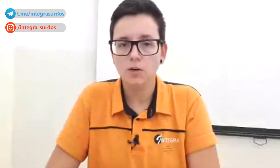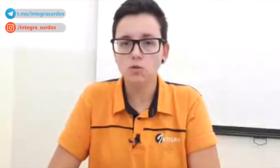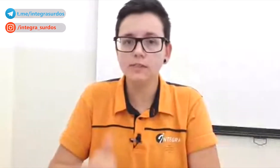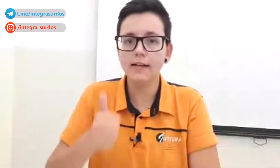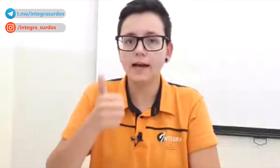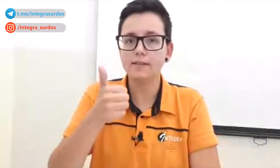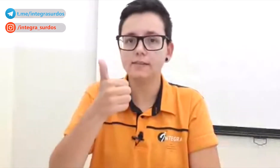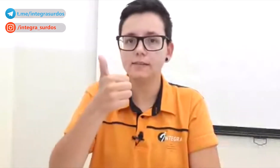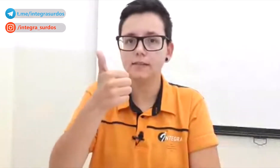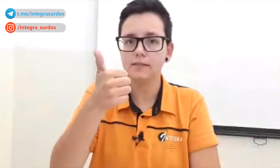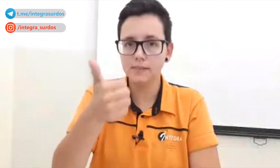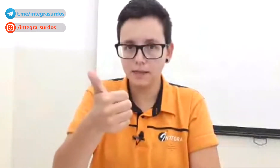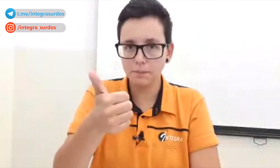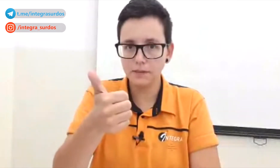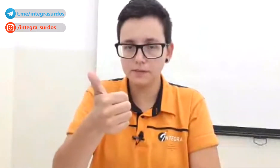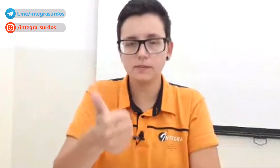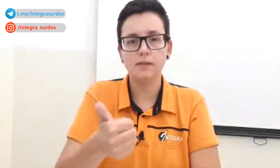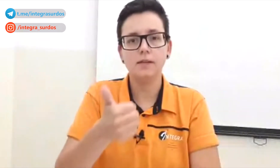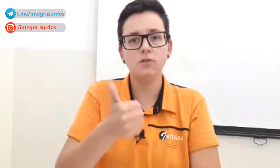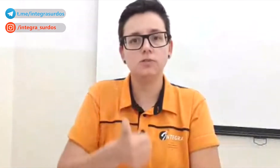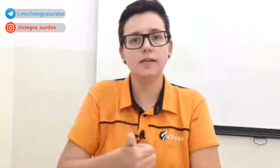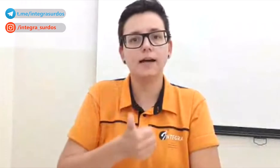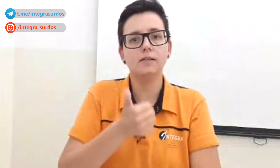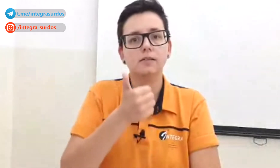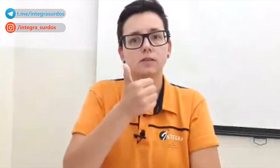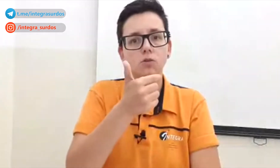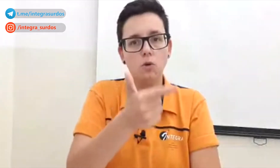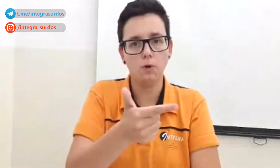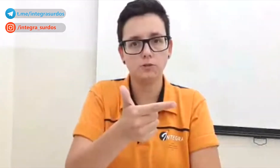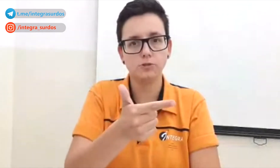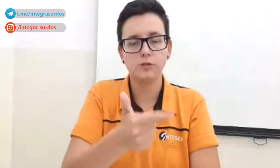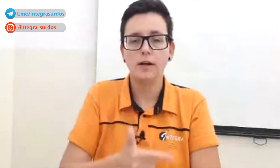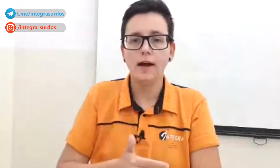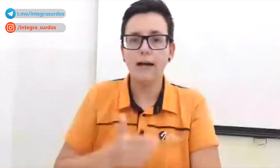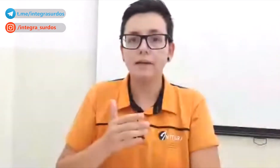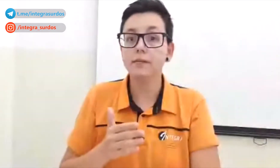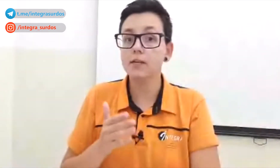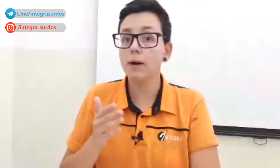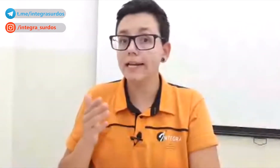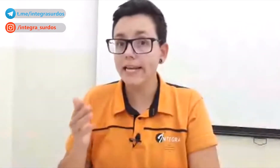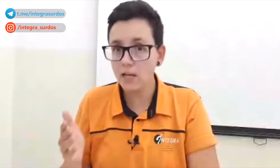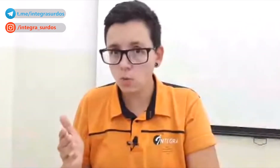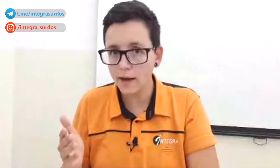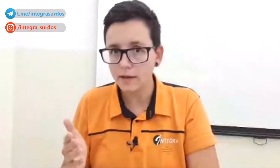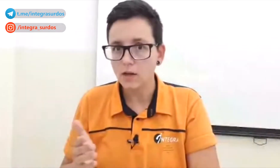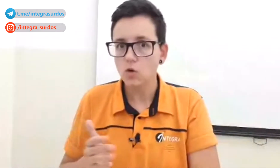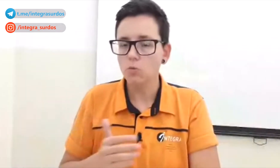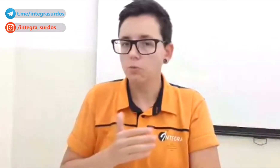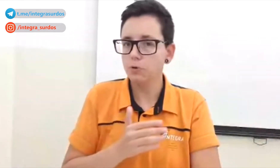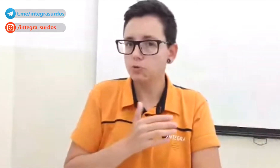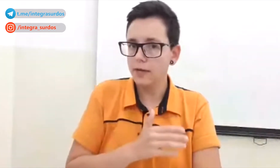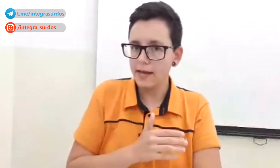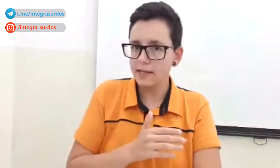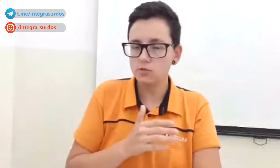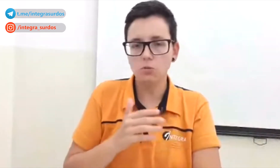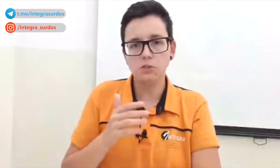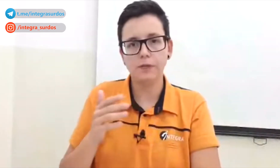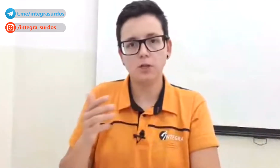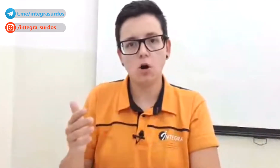Os sinais simples e os sinais compostos. A Libras é uma língua, como o português, como o